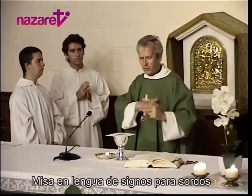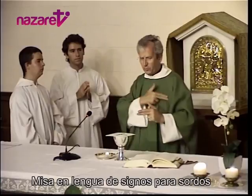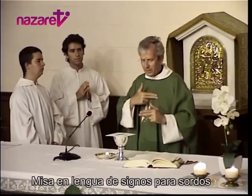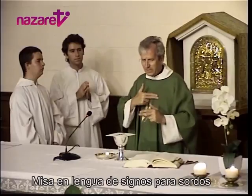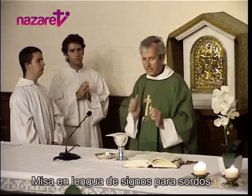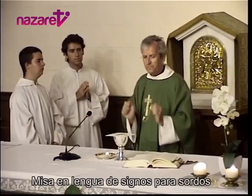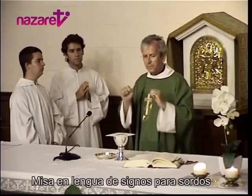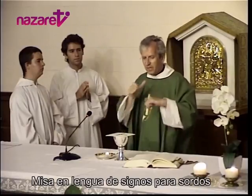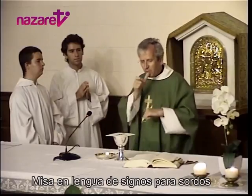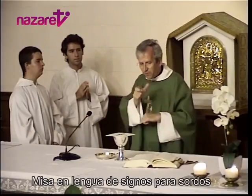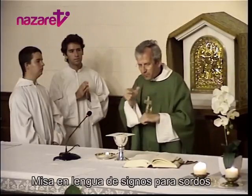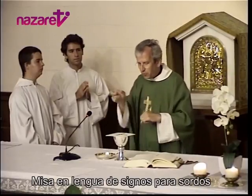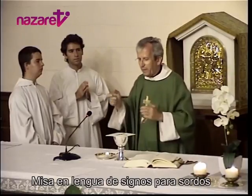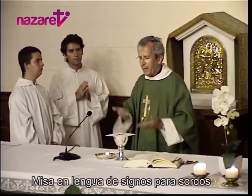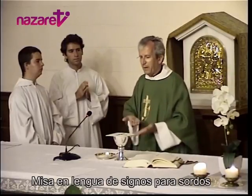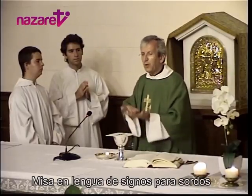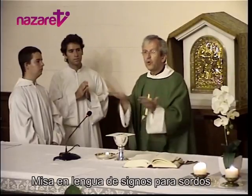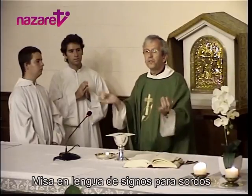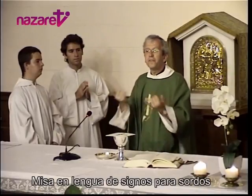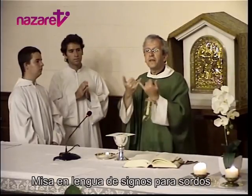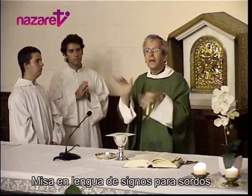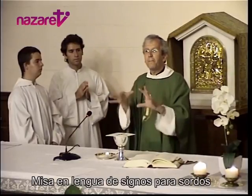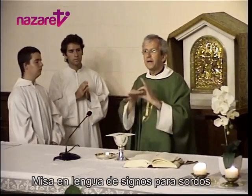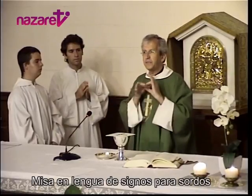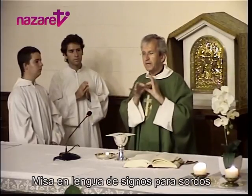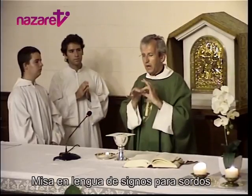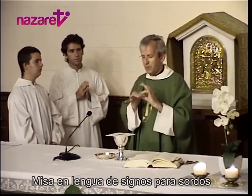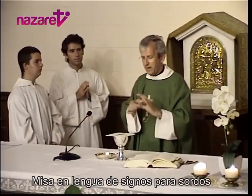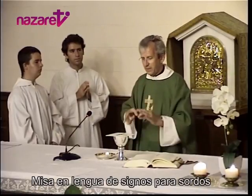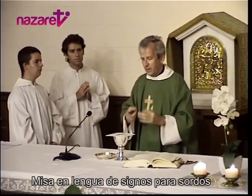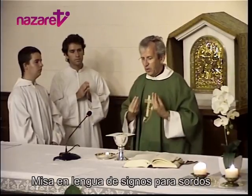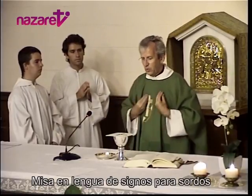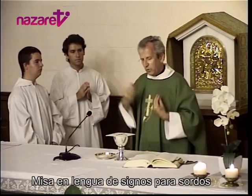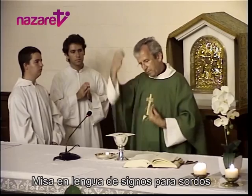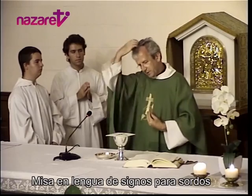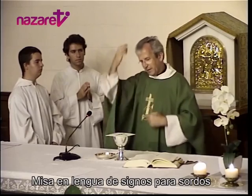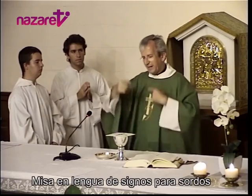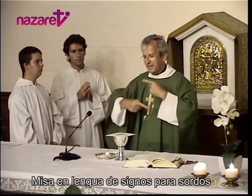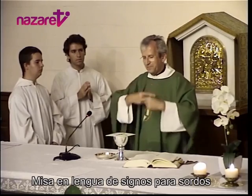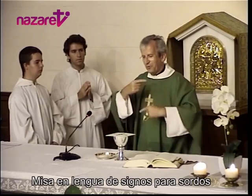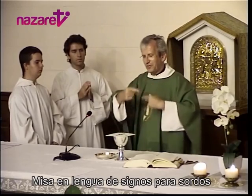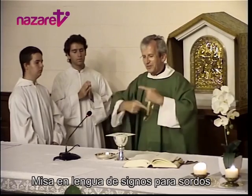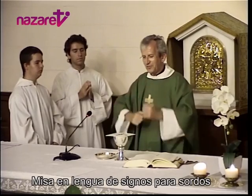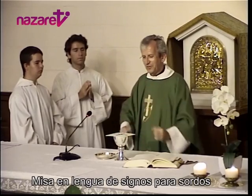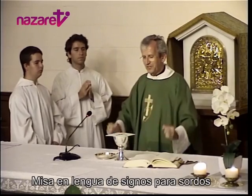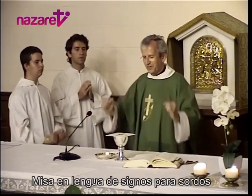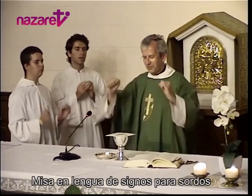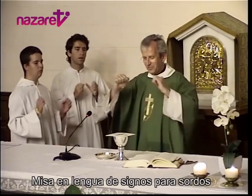tu Iglesia, y conforme a tu palabra, concédele la paz y la unidad. Tú que vives y reinas por los siglos de los siglos.